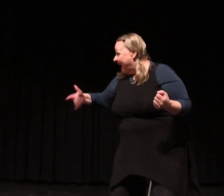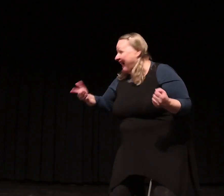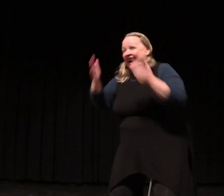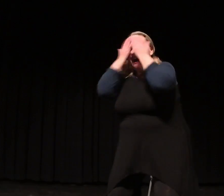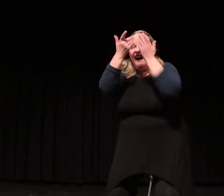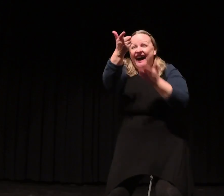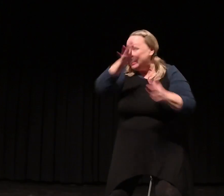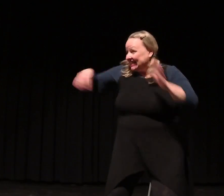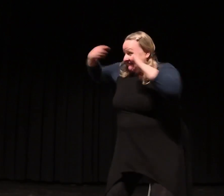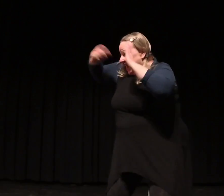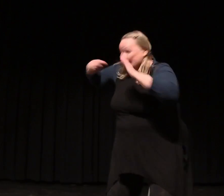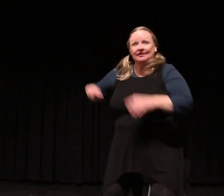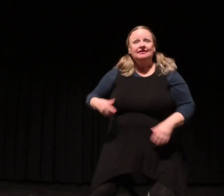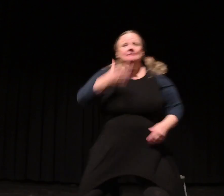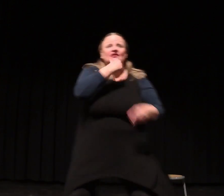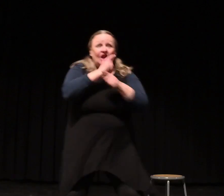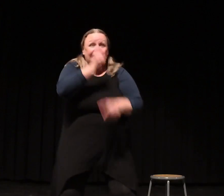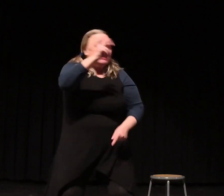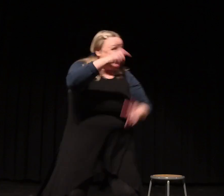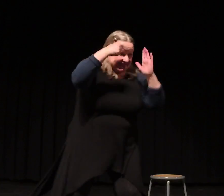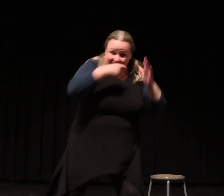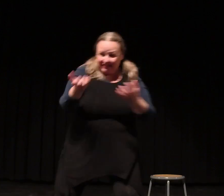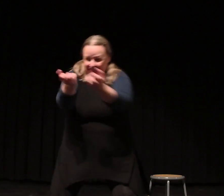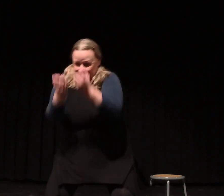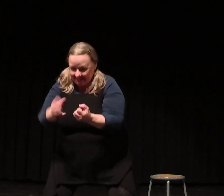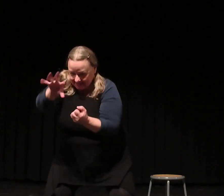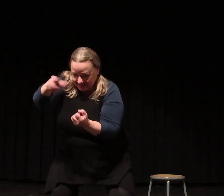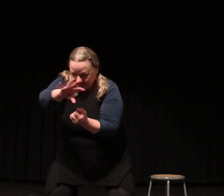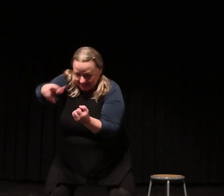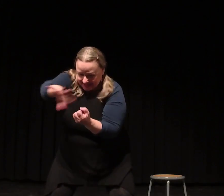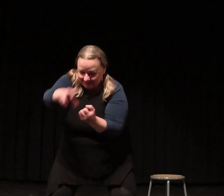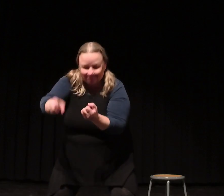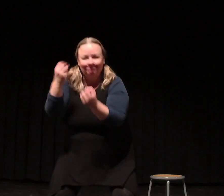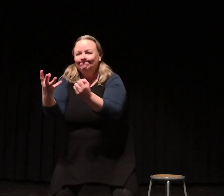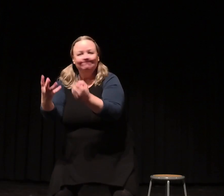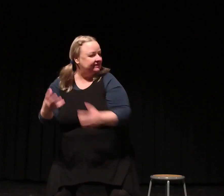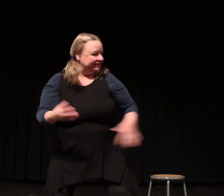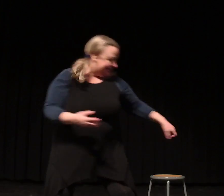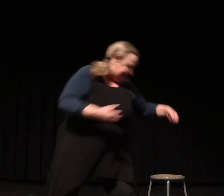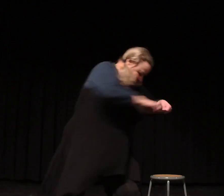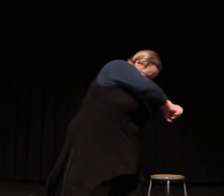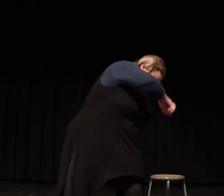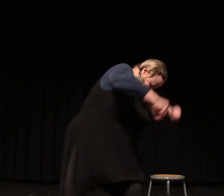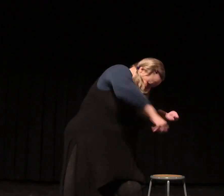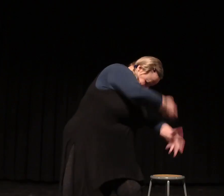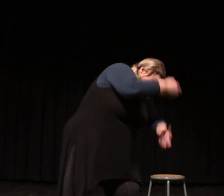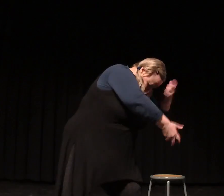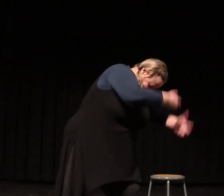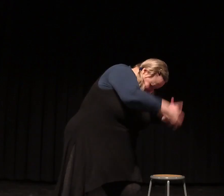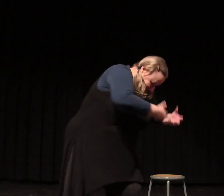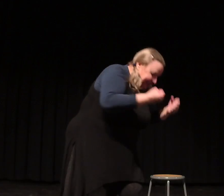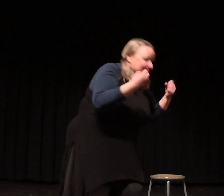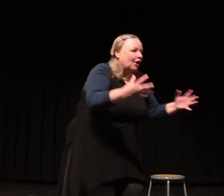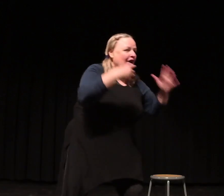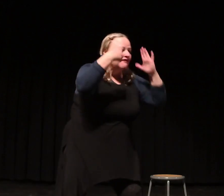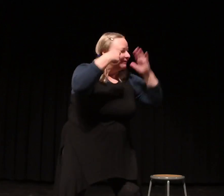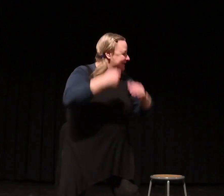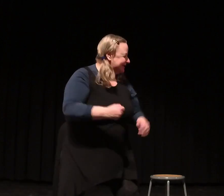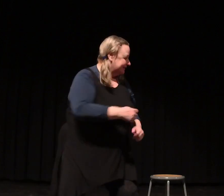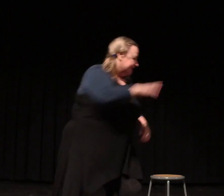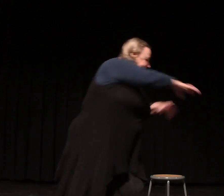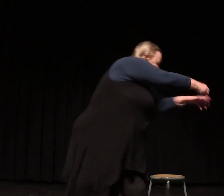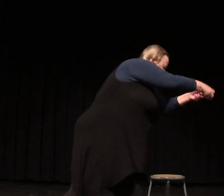Les ratons laveurs se sont vraiment cachés le visage. Mais là, réveille-toi, là. Regarde ça. Faut trouver de